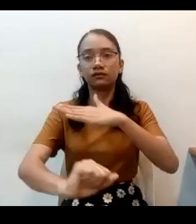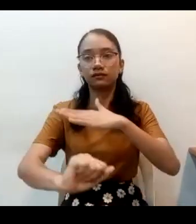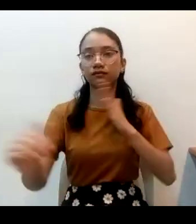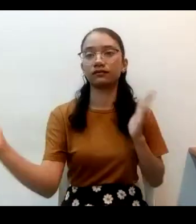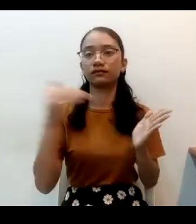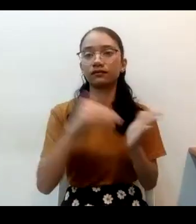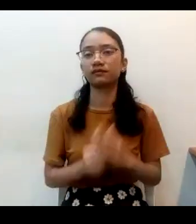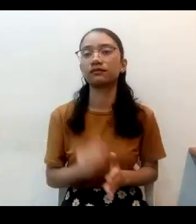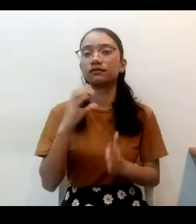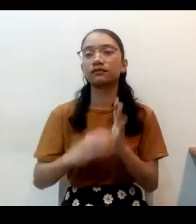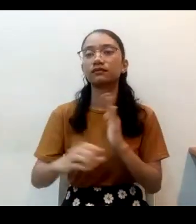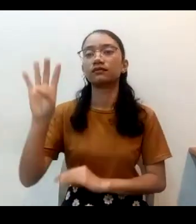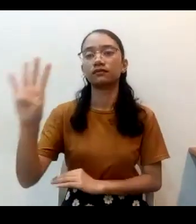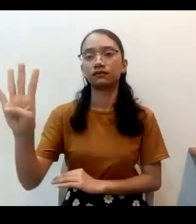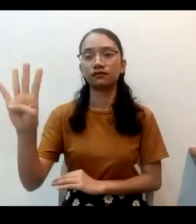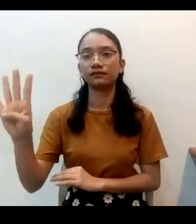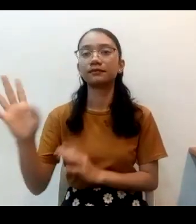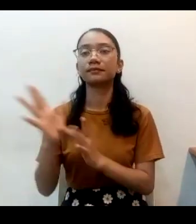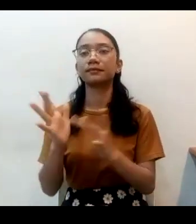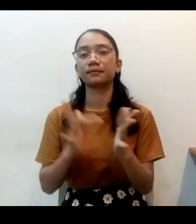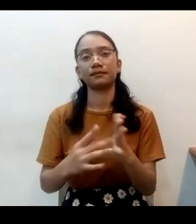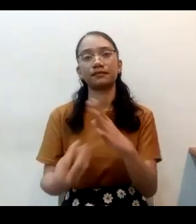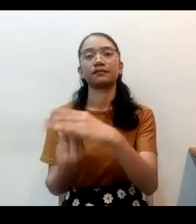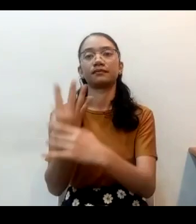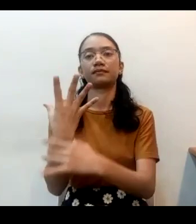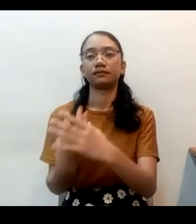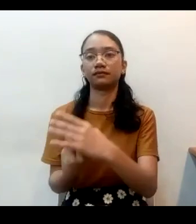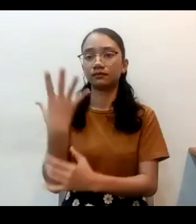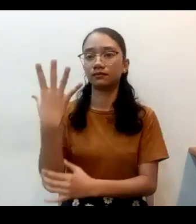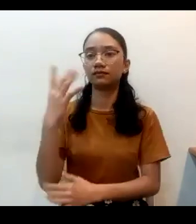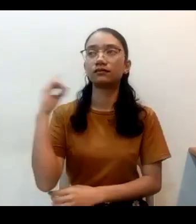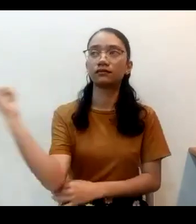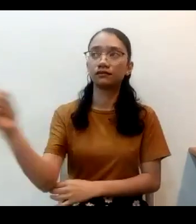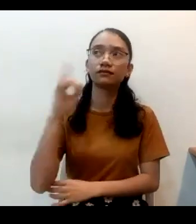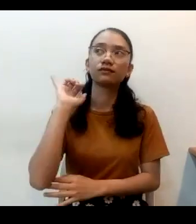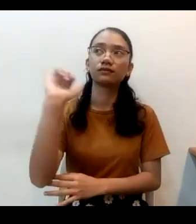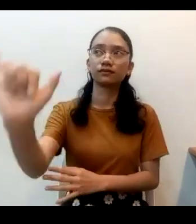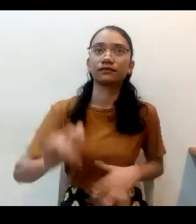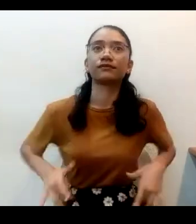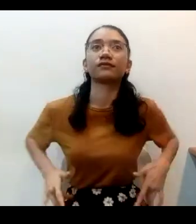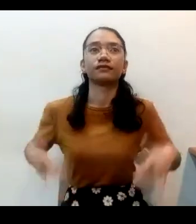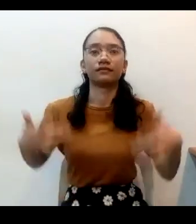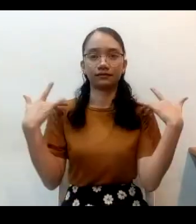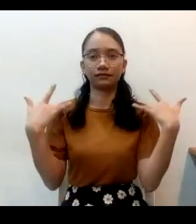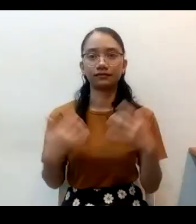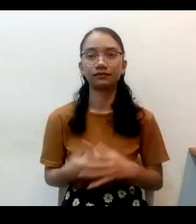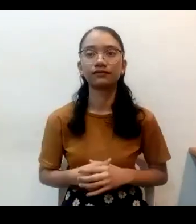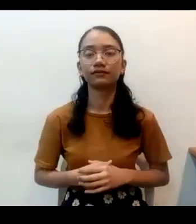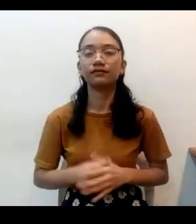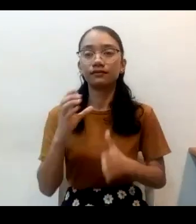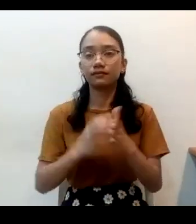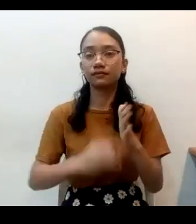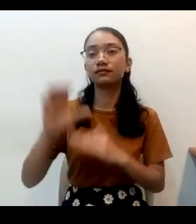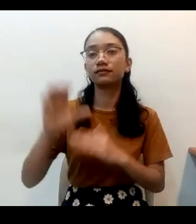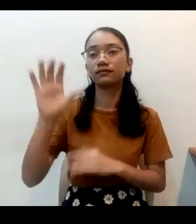4, Jesus is the fountain of eternal life. At sa chapter 4 naman po, si Jesus po yung bukal ng tubig tungo sa buhay na walang hanggan. And chapter